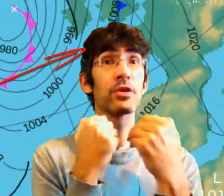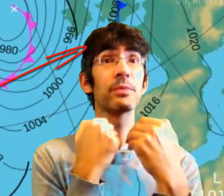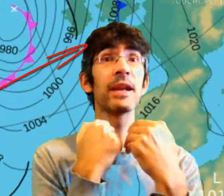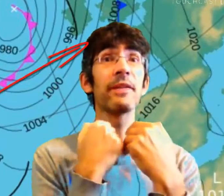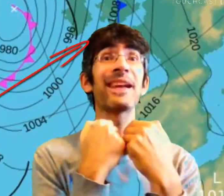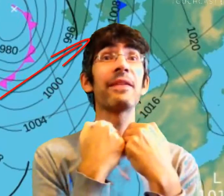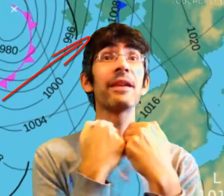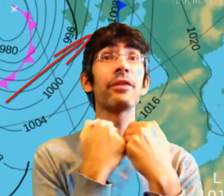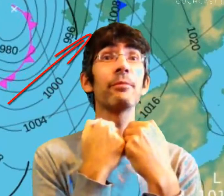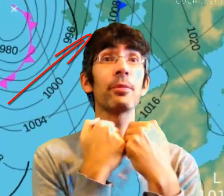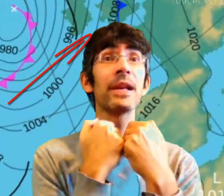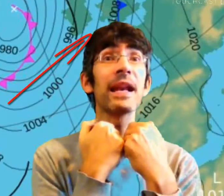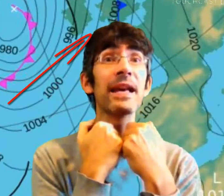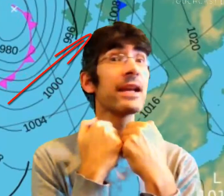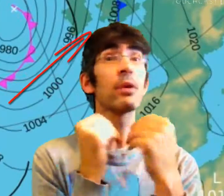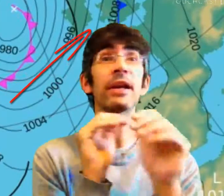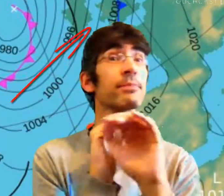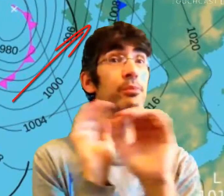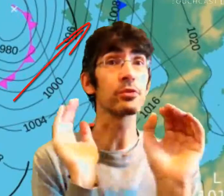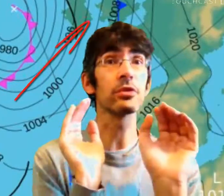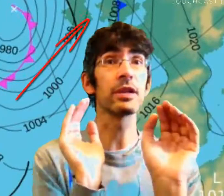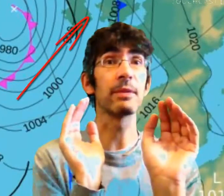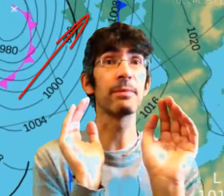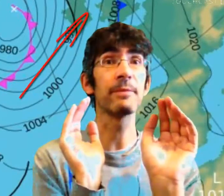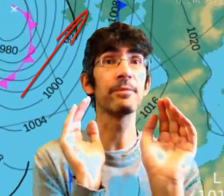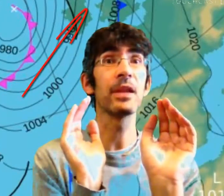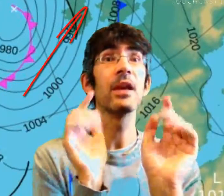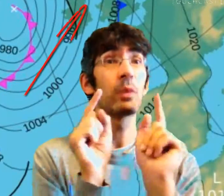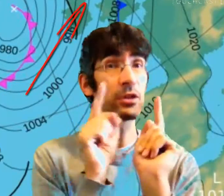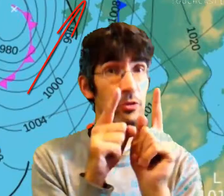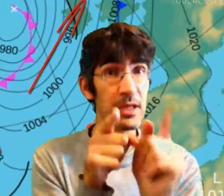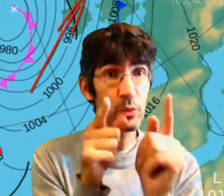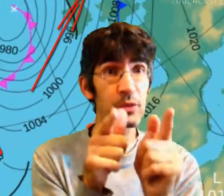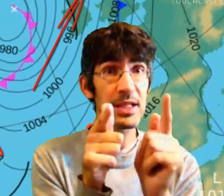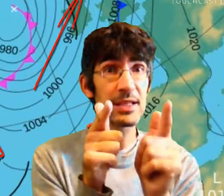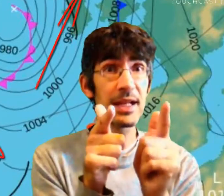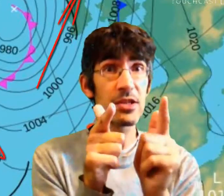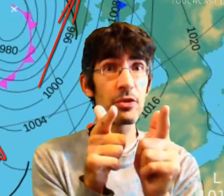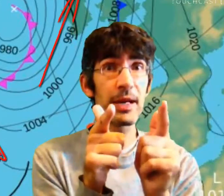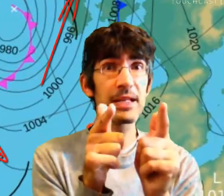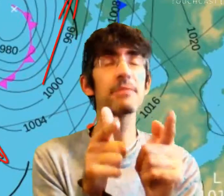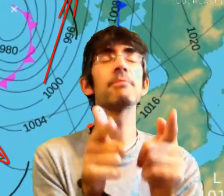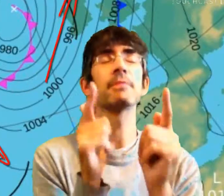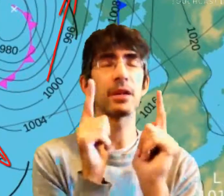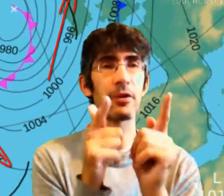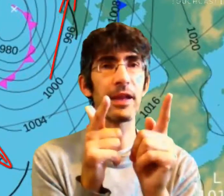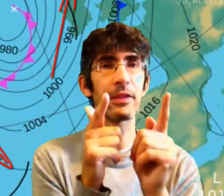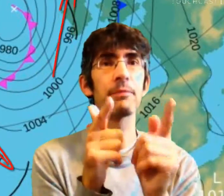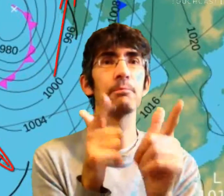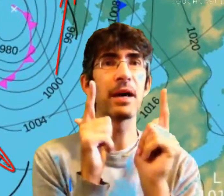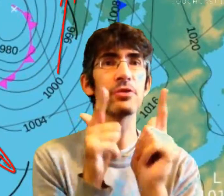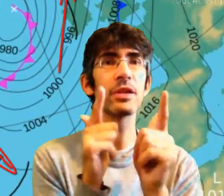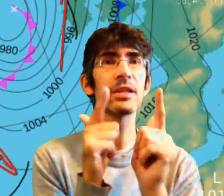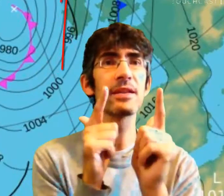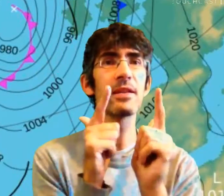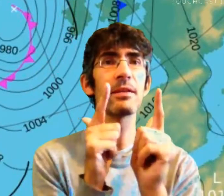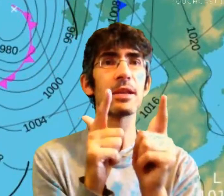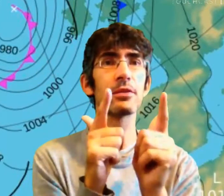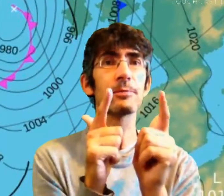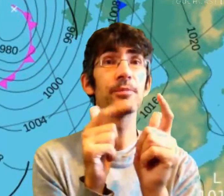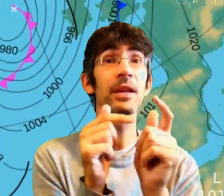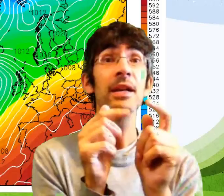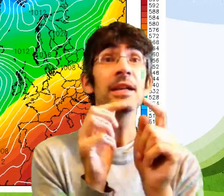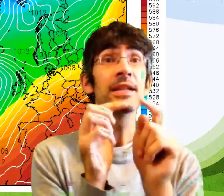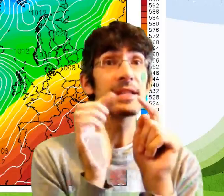podéis obtener de qué dirección proviene el aire en cualquier punto del mapa Cuanto más juntas estén las isobaras recordad mayor